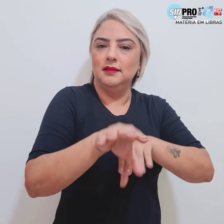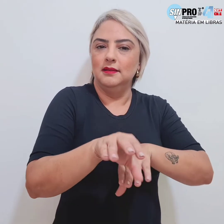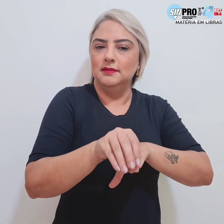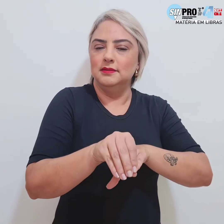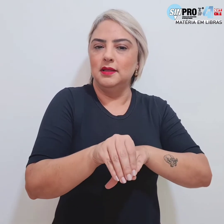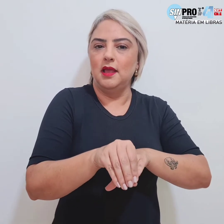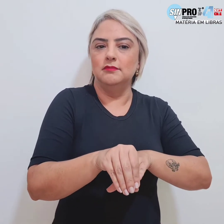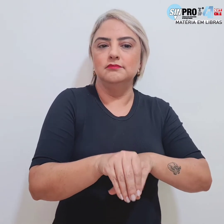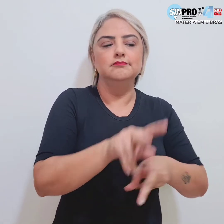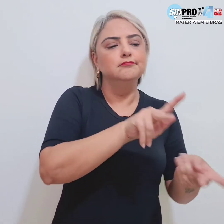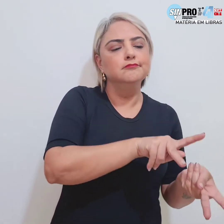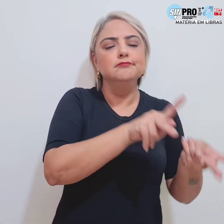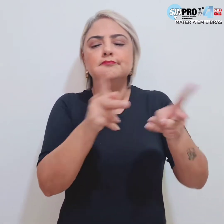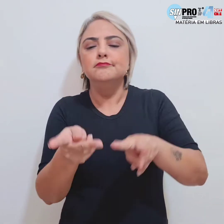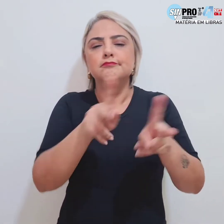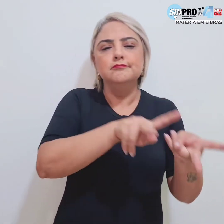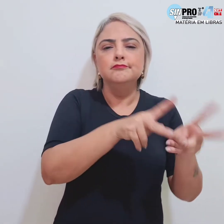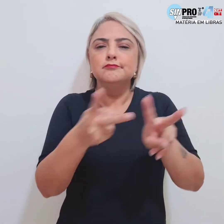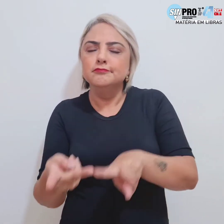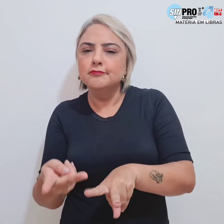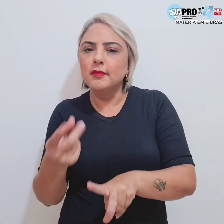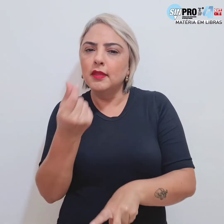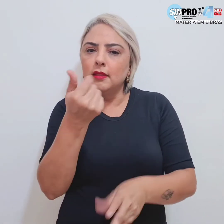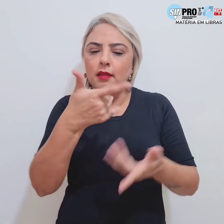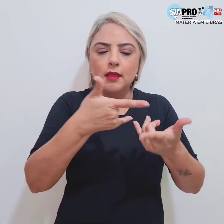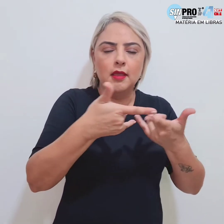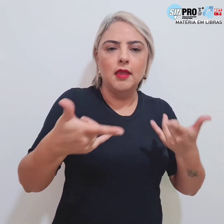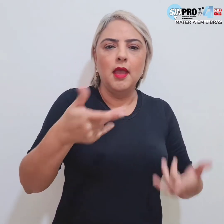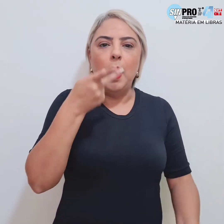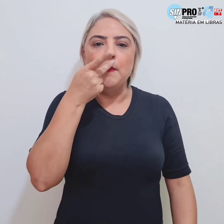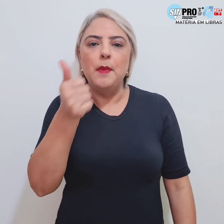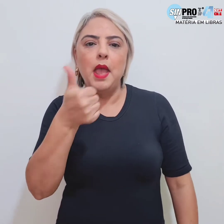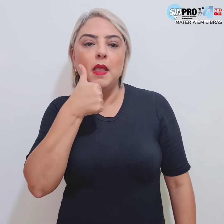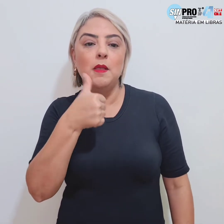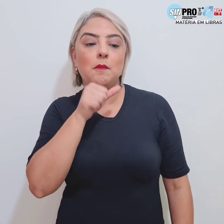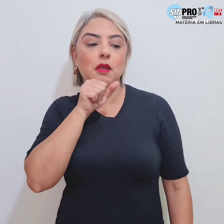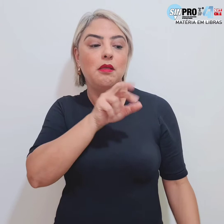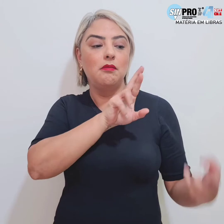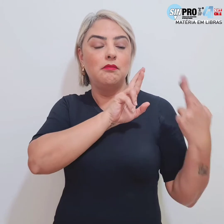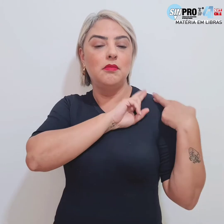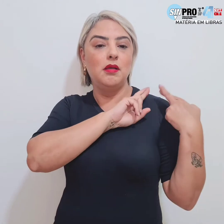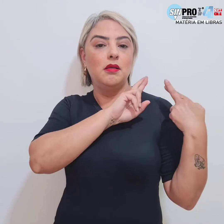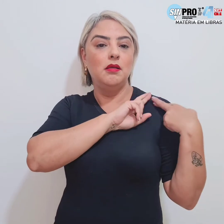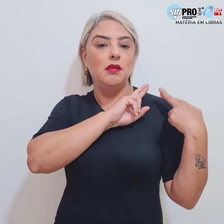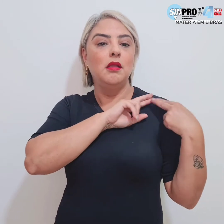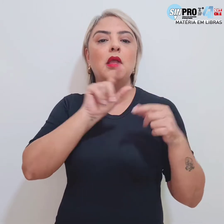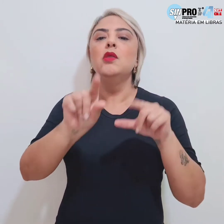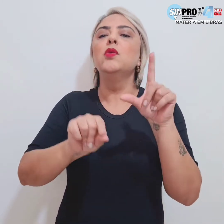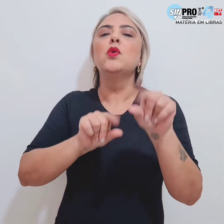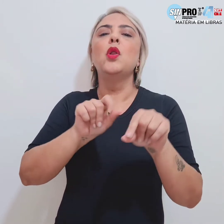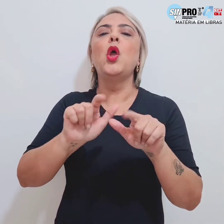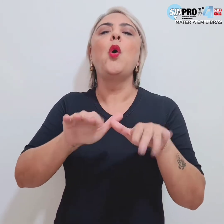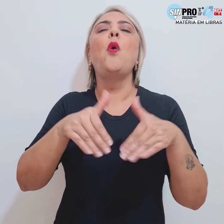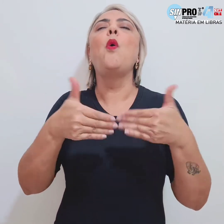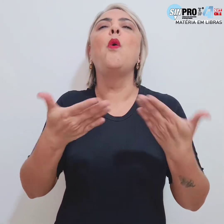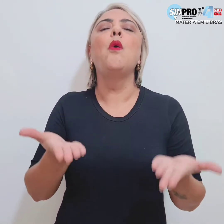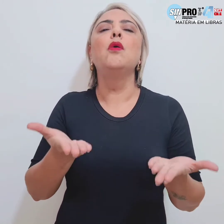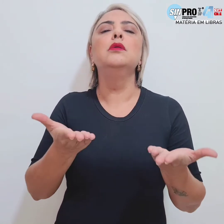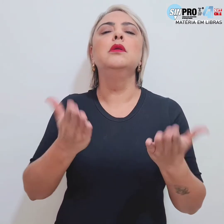repasse de vales para pais, mães e responsáveis escolherem uma escola privada